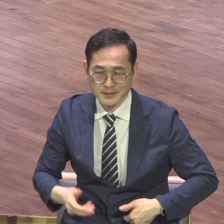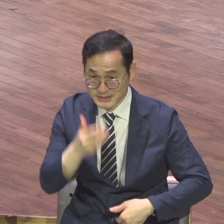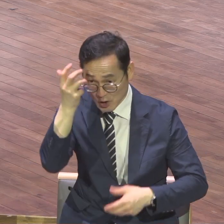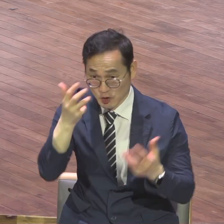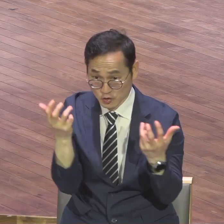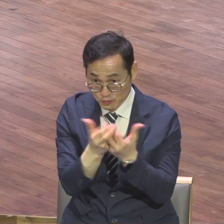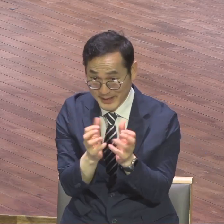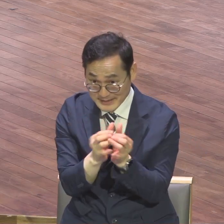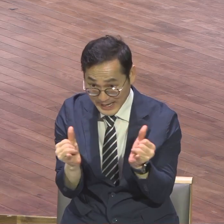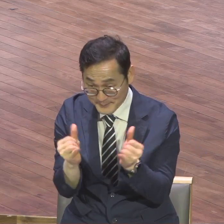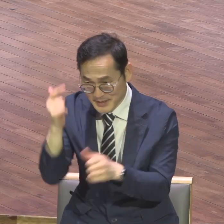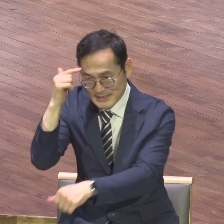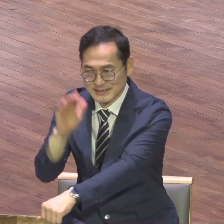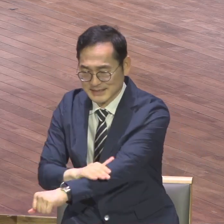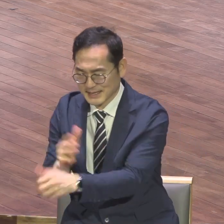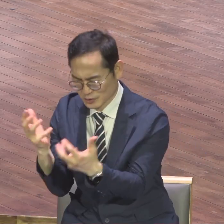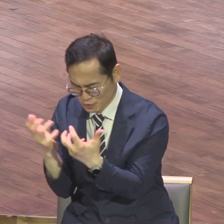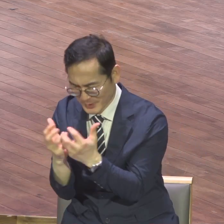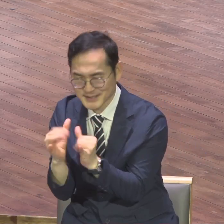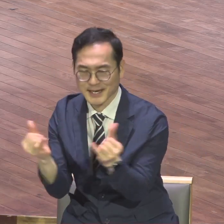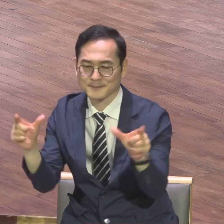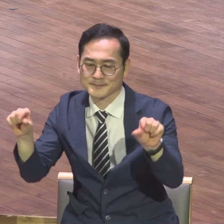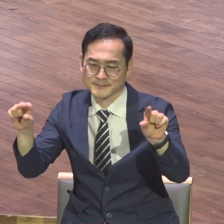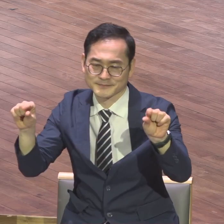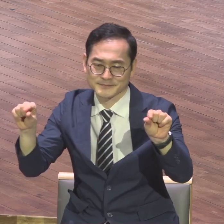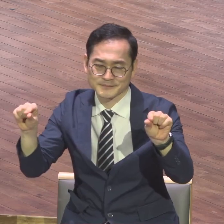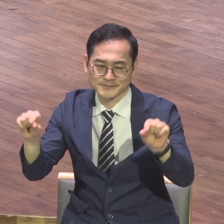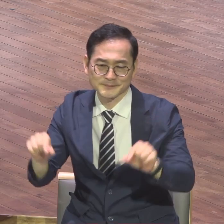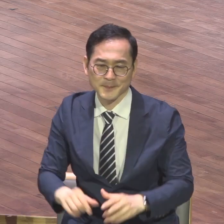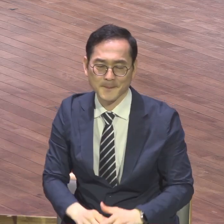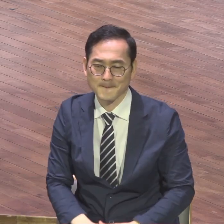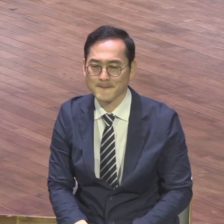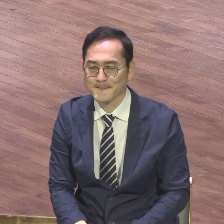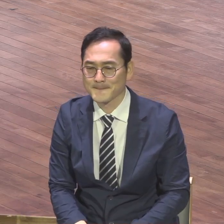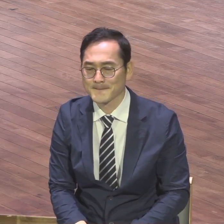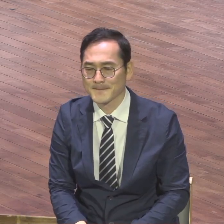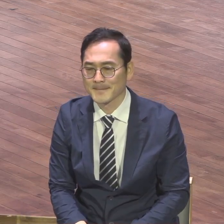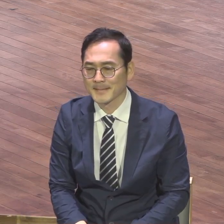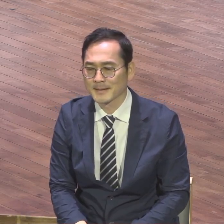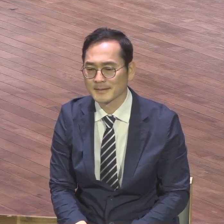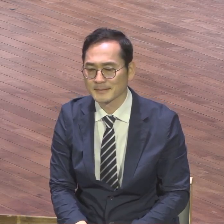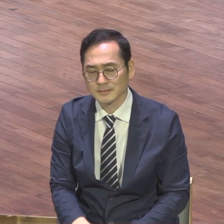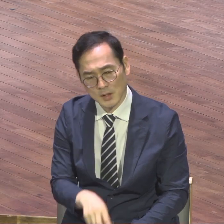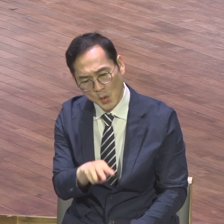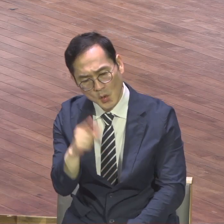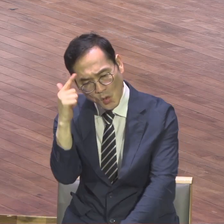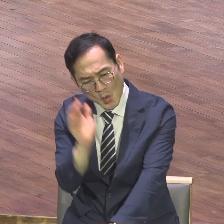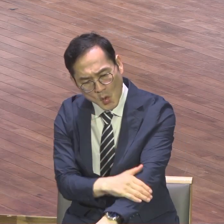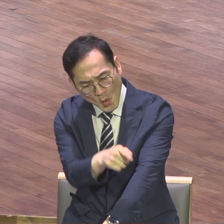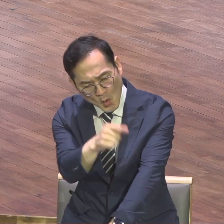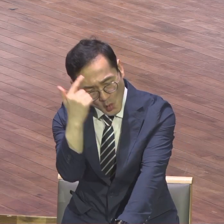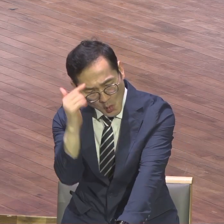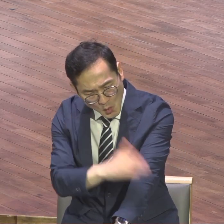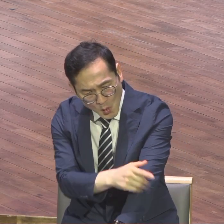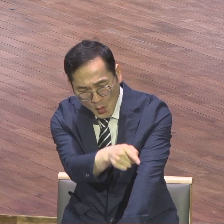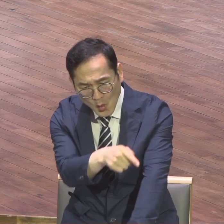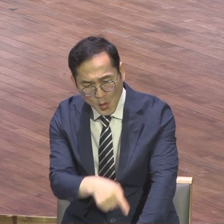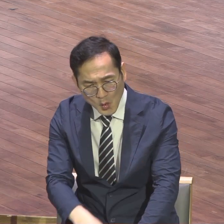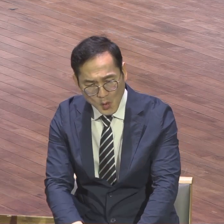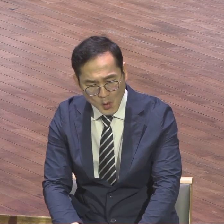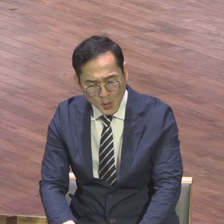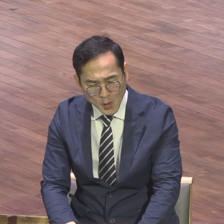뭐요? 지혜 충만한 사람이에요. 지혜 충만. 어떻게 저렇게 지혜롭게 사역을 잘할까? 어떻게